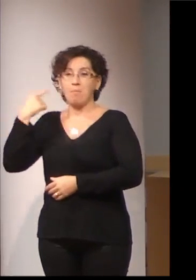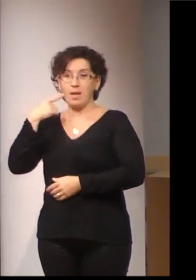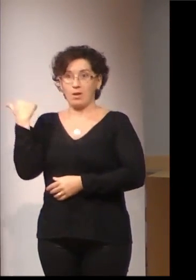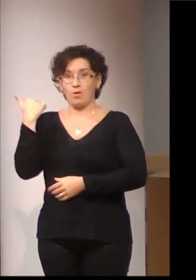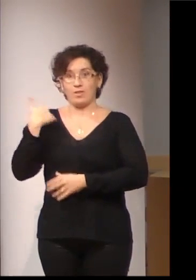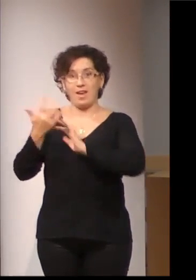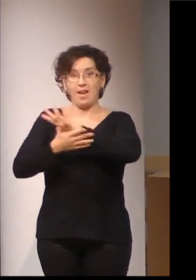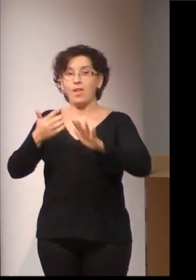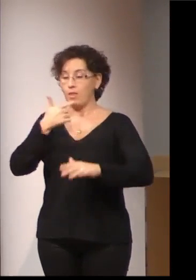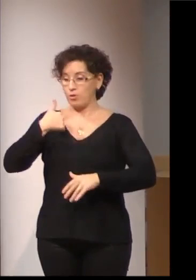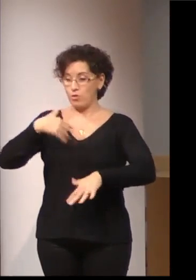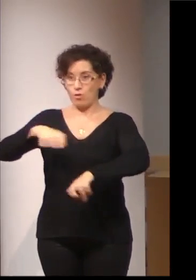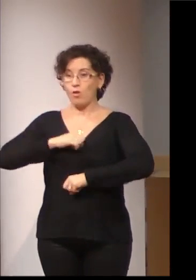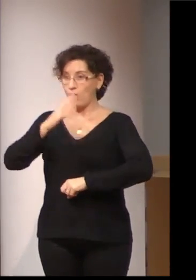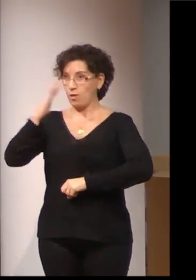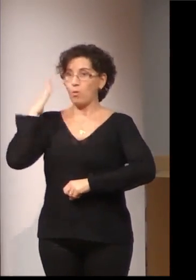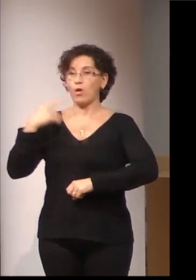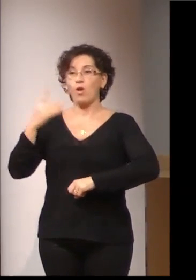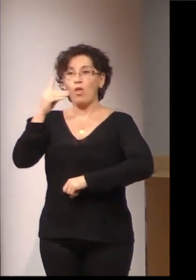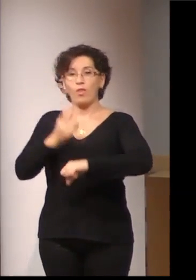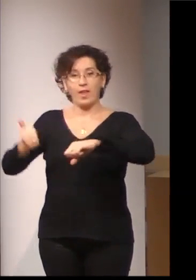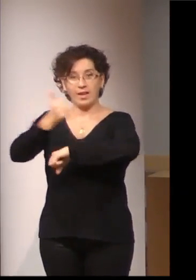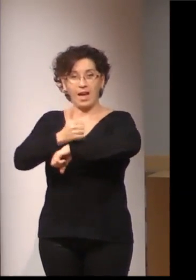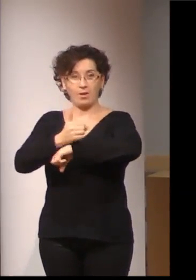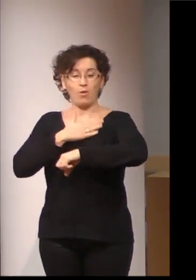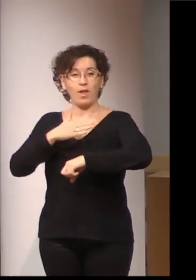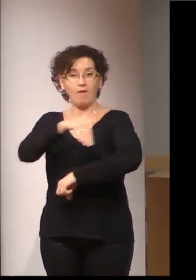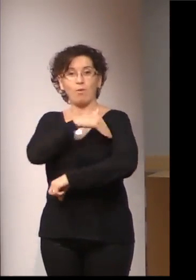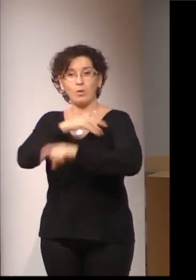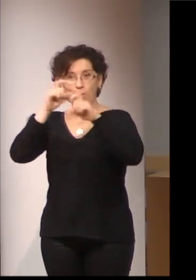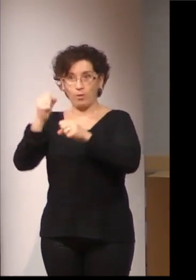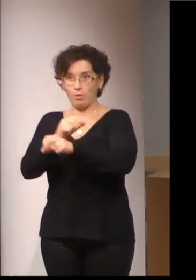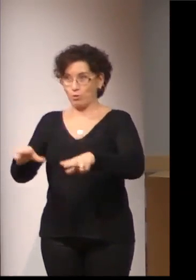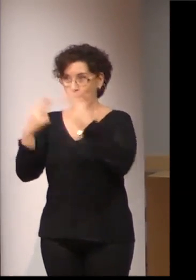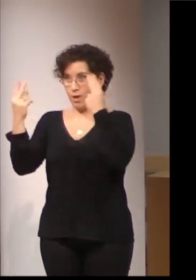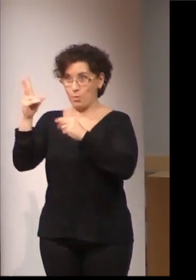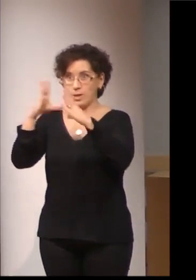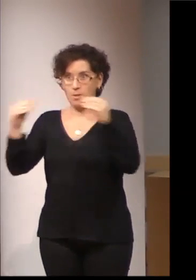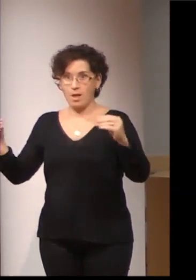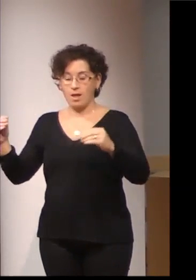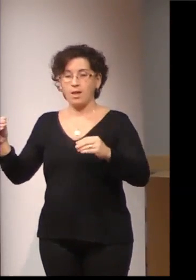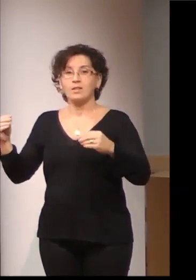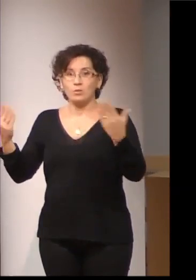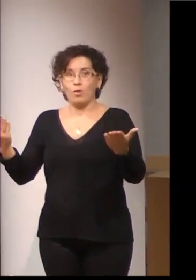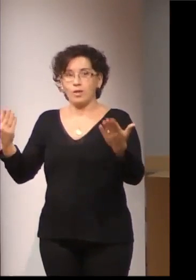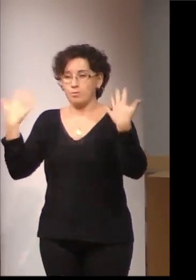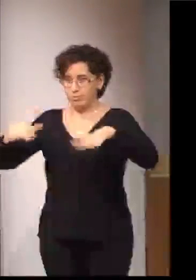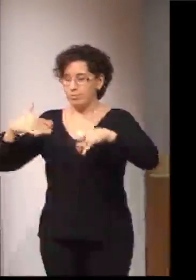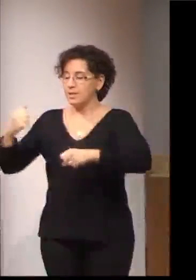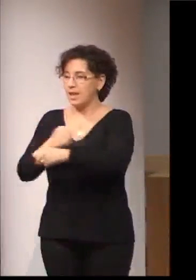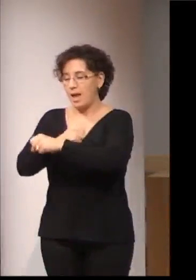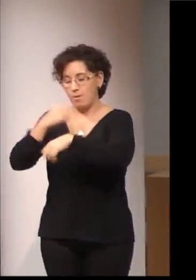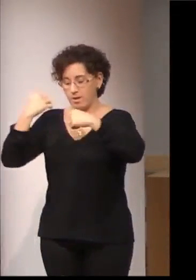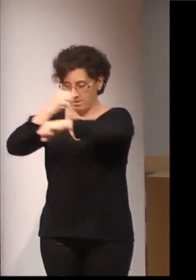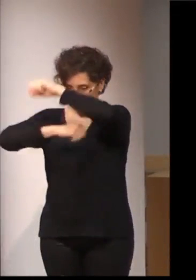desde hace cinco años, soy decano de la Facultad de Educación y Trabajo Social de la Universidad de Valladolid. Y eso me está llevando a un trabajo impro en